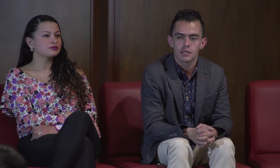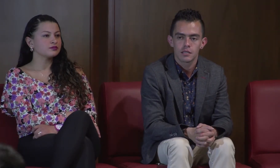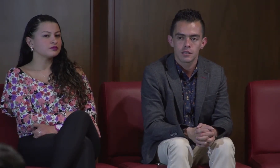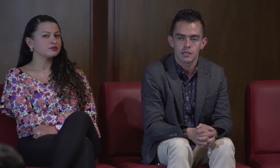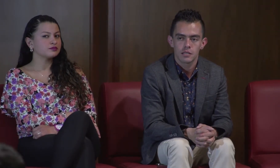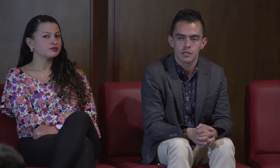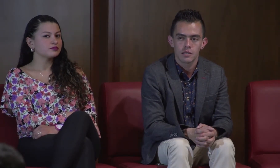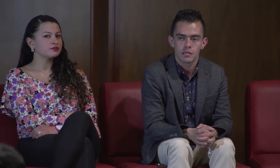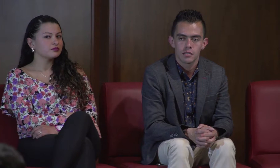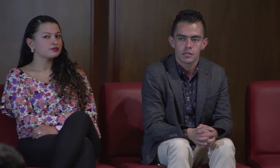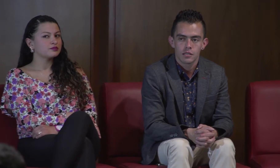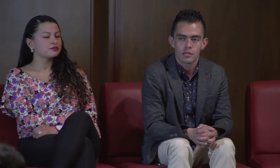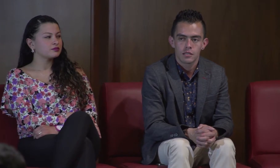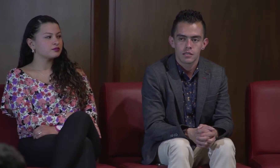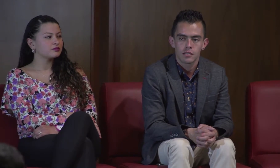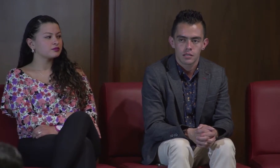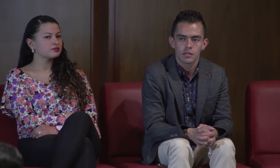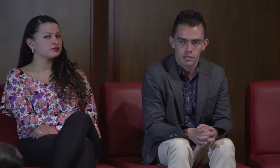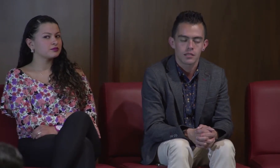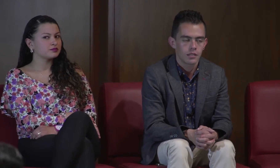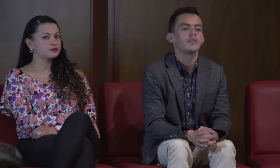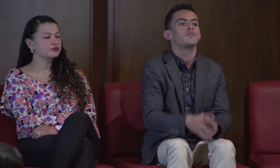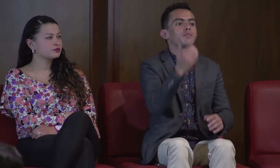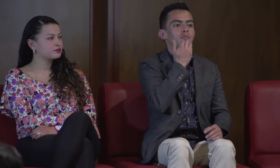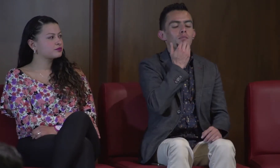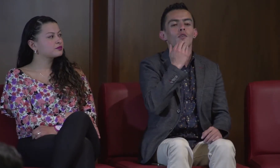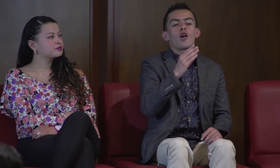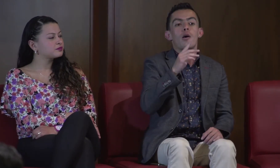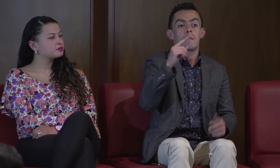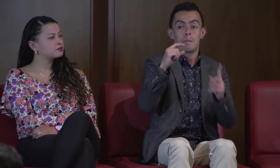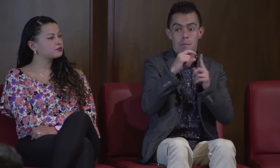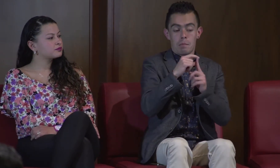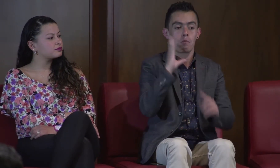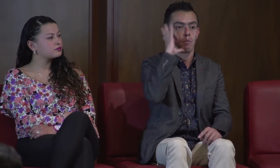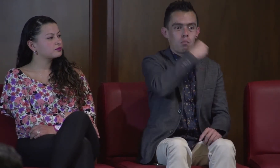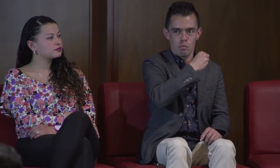de la historia. Entonces, haciendo un ejemplo similar con el inglés,